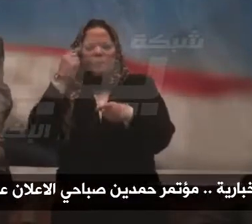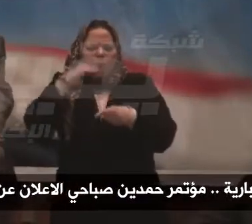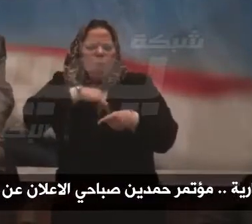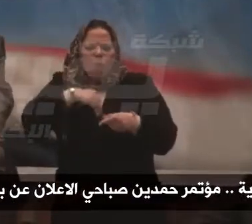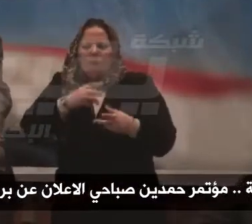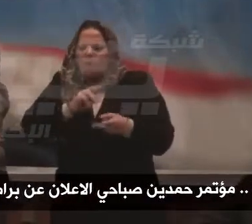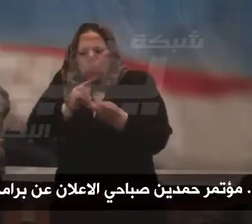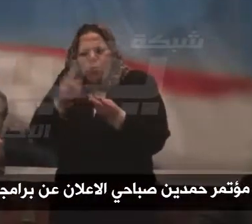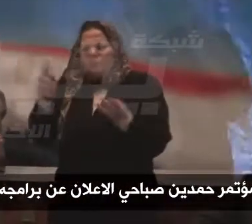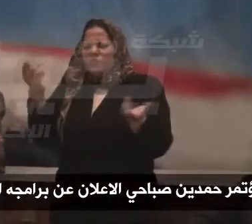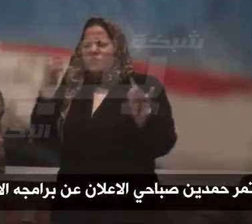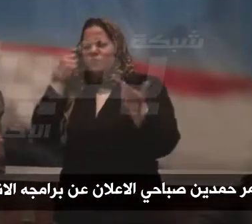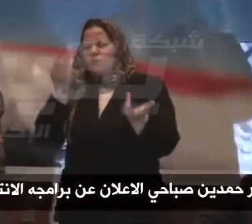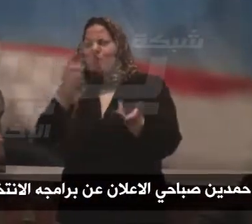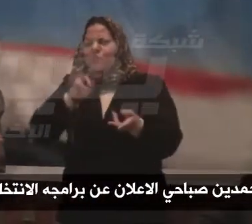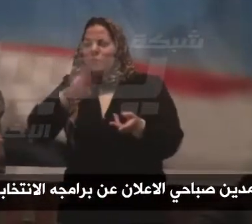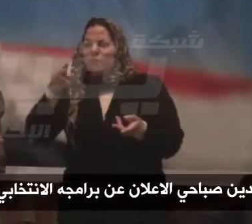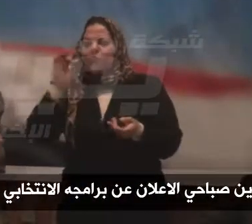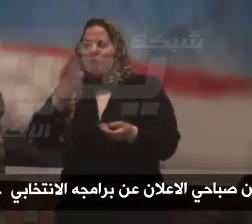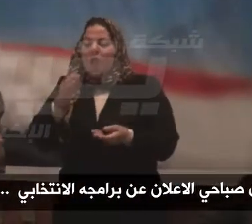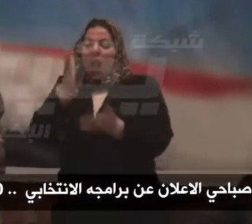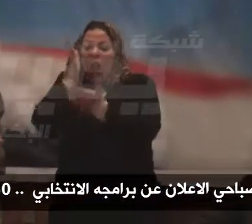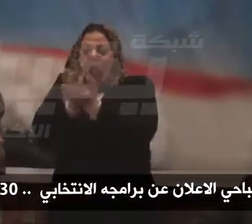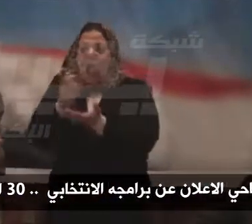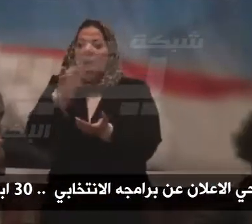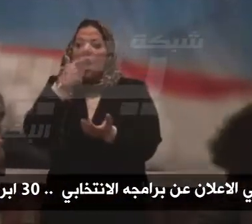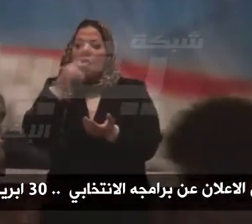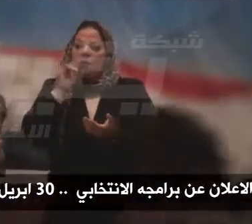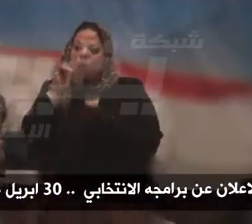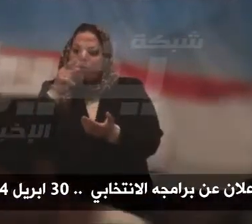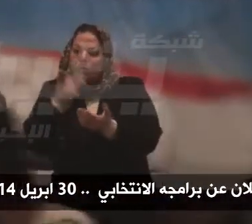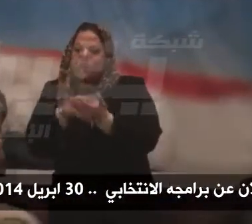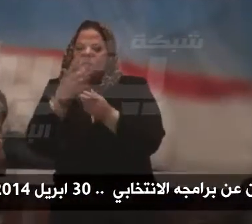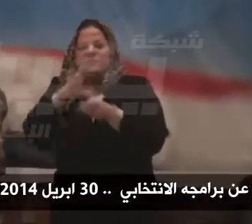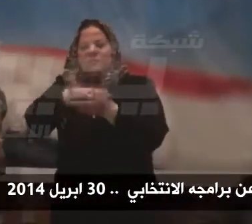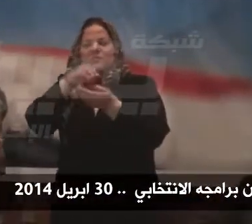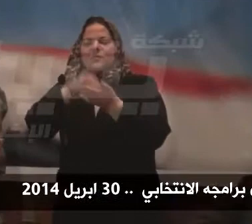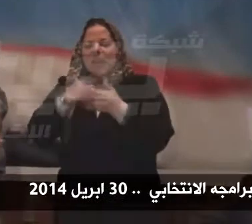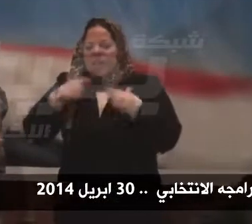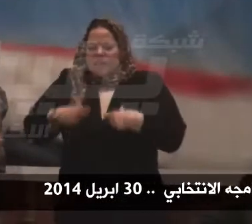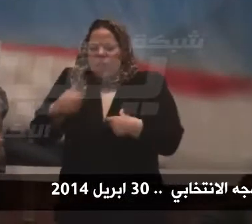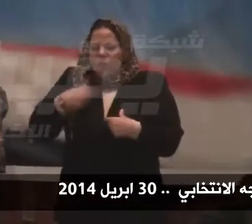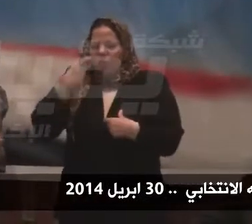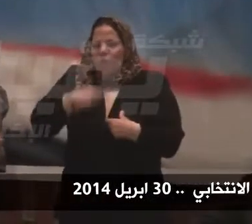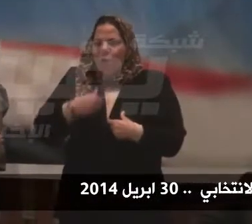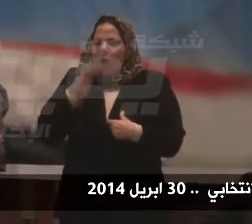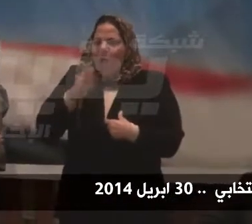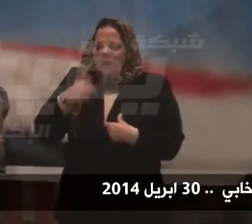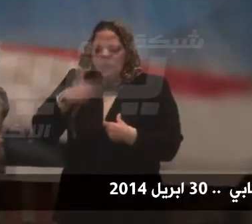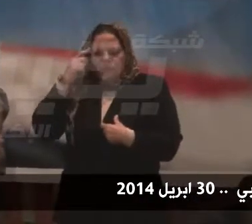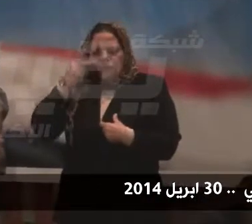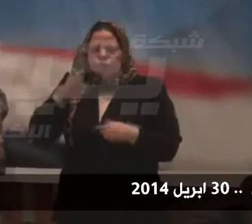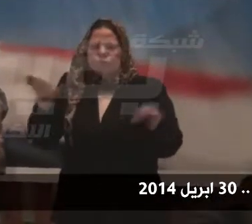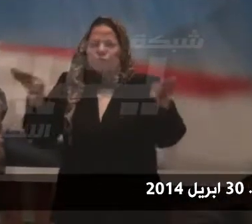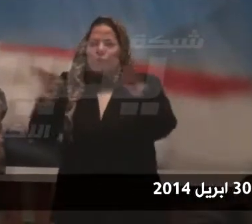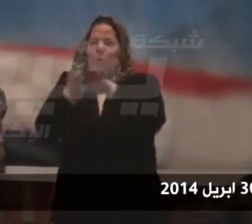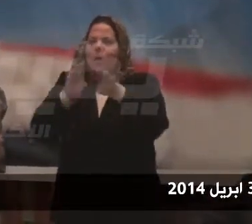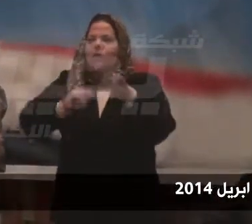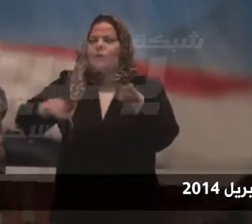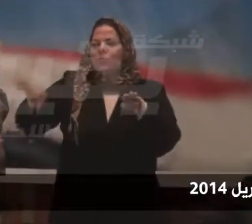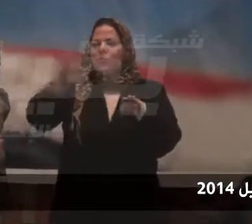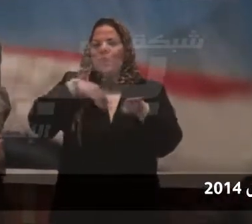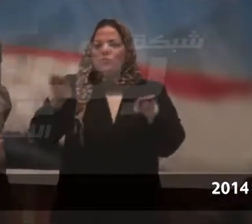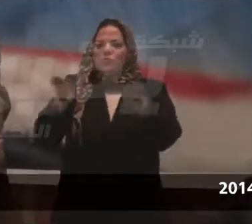أو خلافه، إلا أن الحق في العلاج كما هي مبادئ الإنسانية هو حق متساوي كأسنان